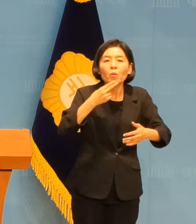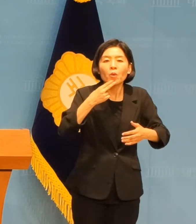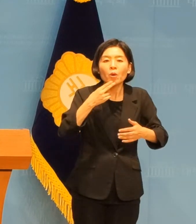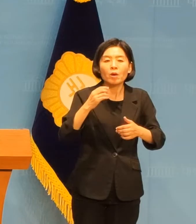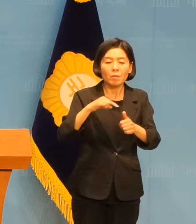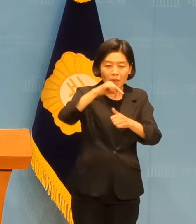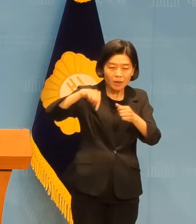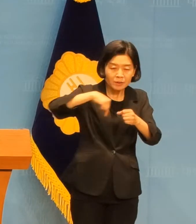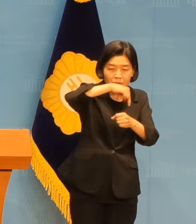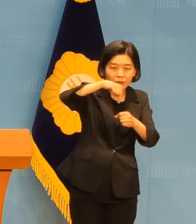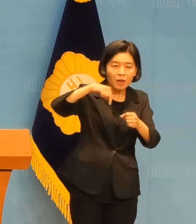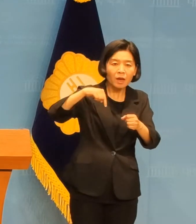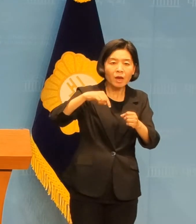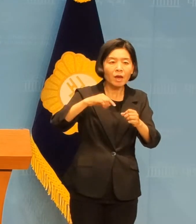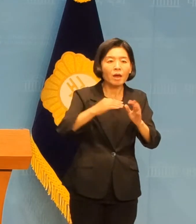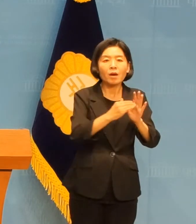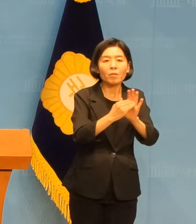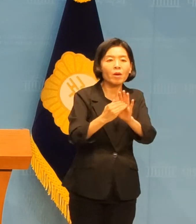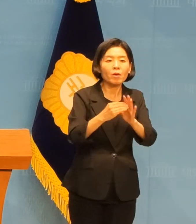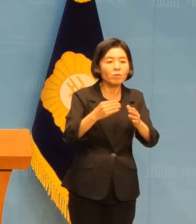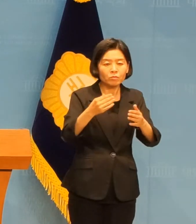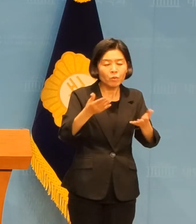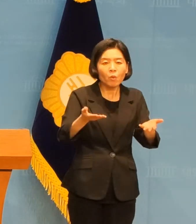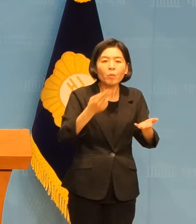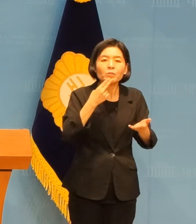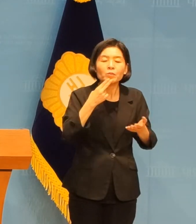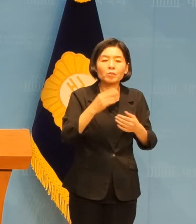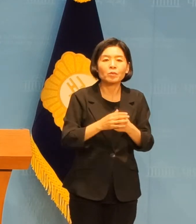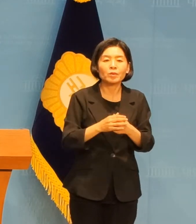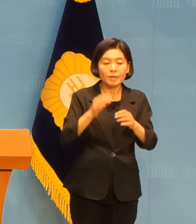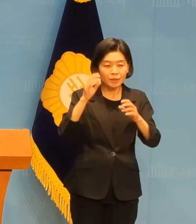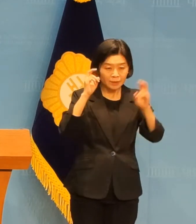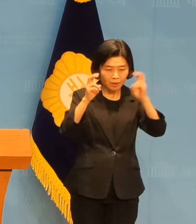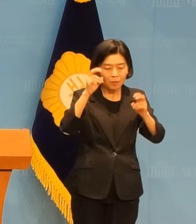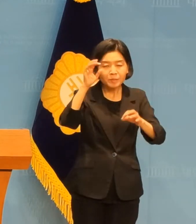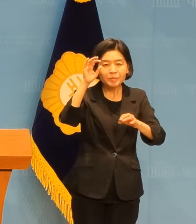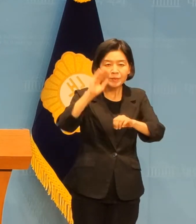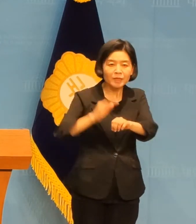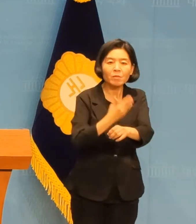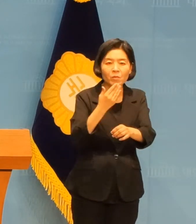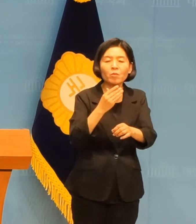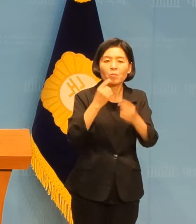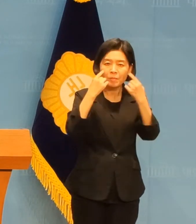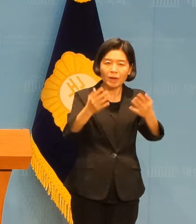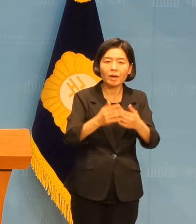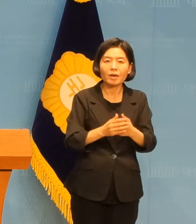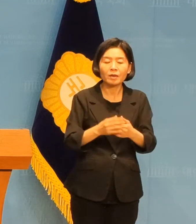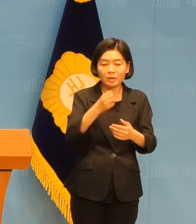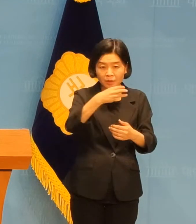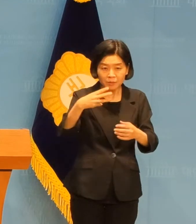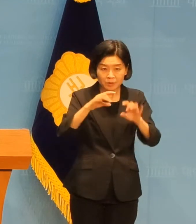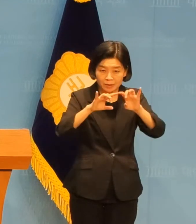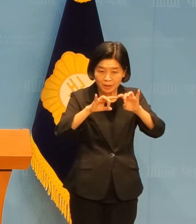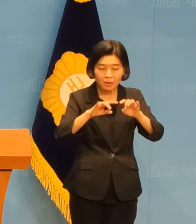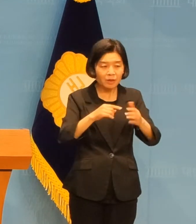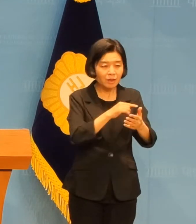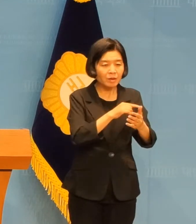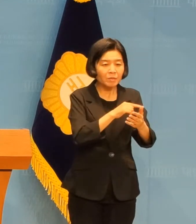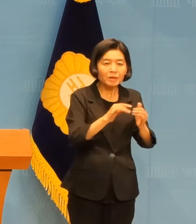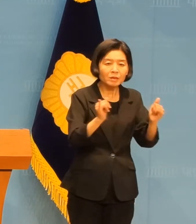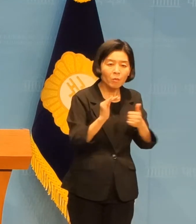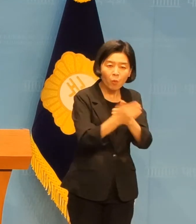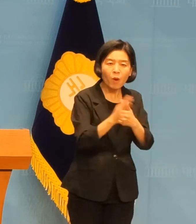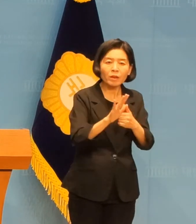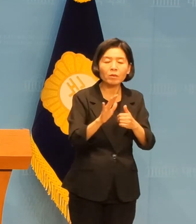없었던 상황은 명백한 기업의 과실입니다. 삼성은 피해자 보호보다 책임 회피에만 몰두했고